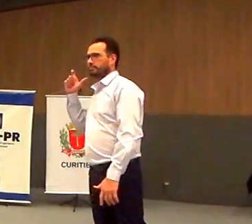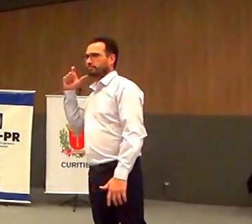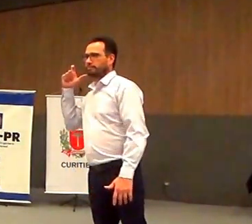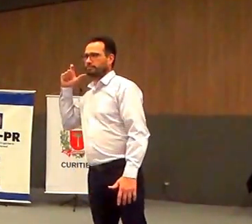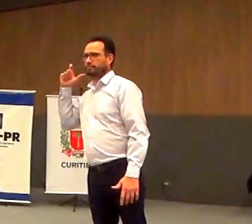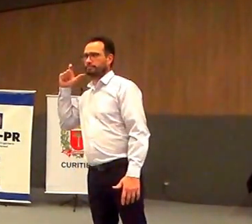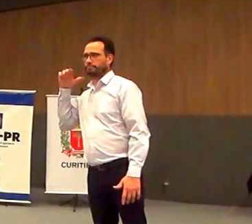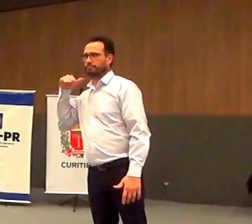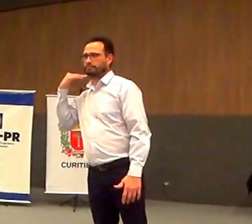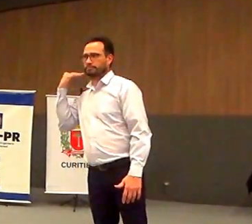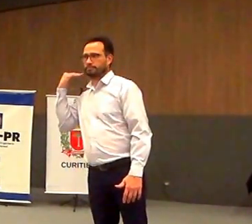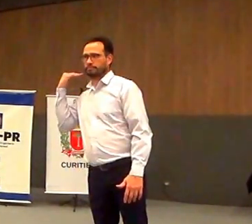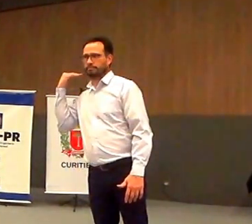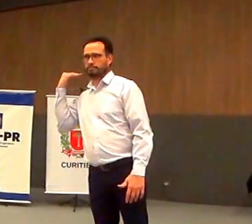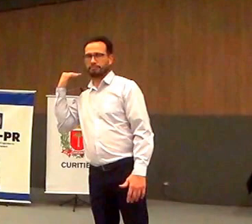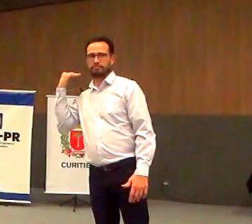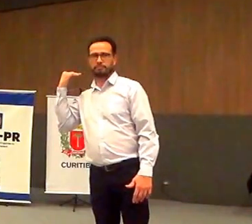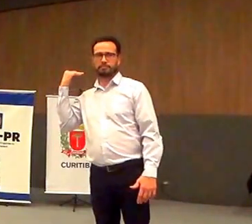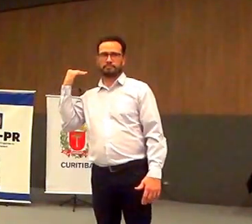Isso.